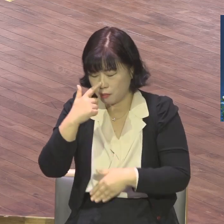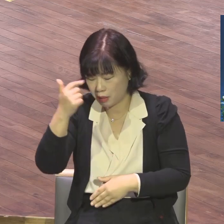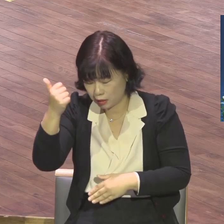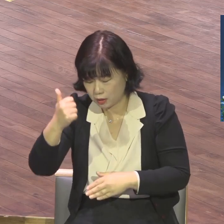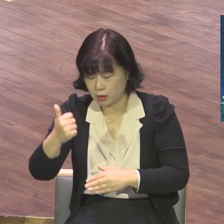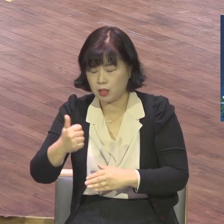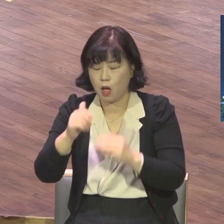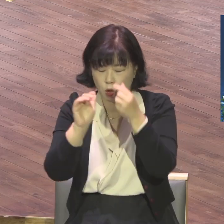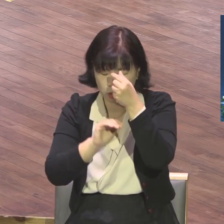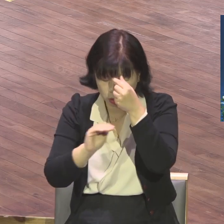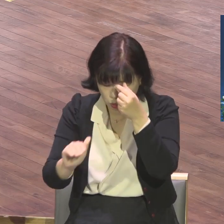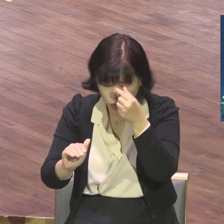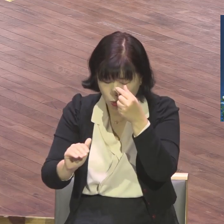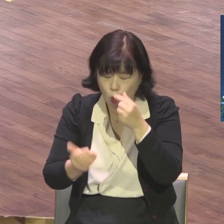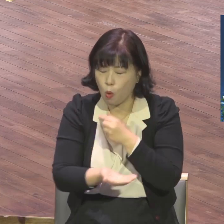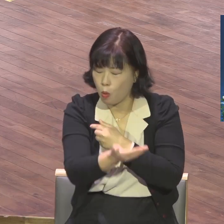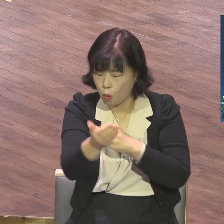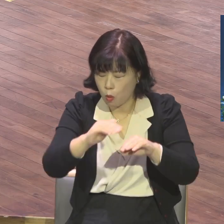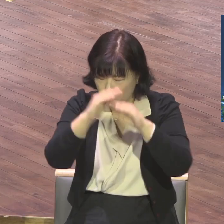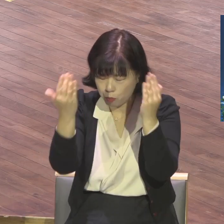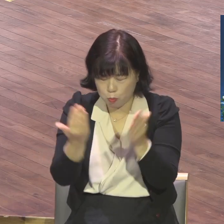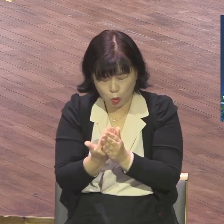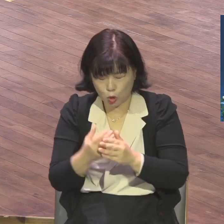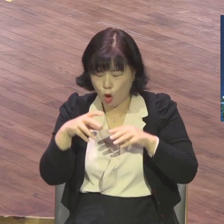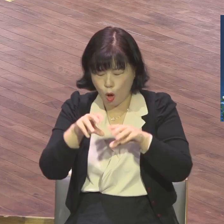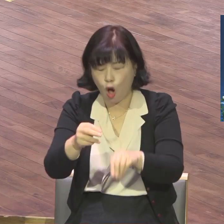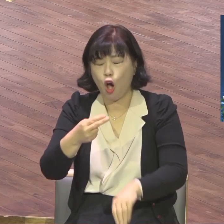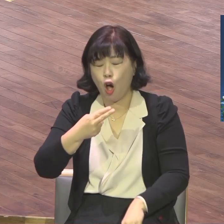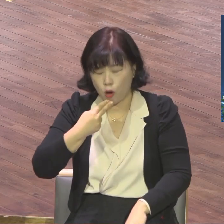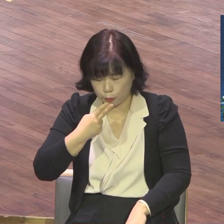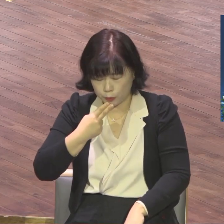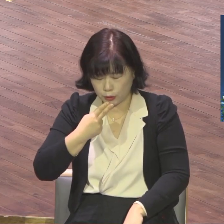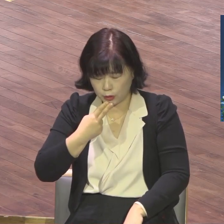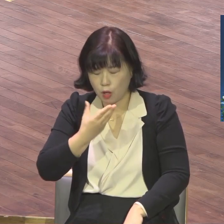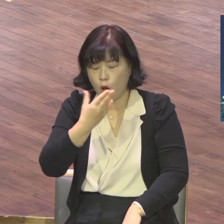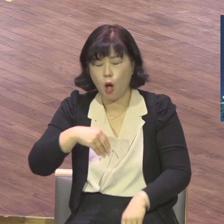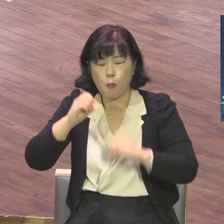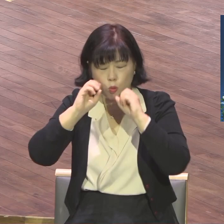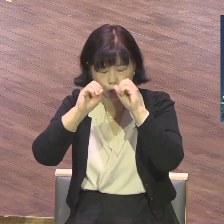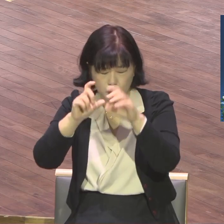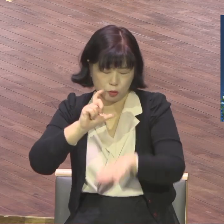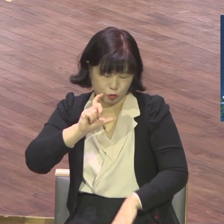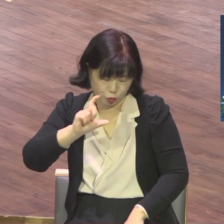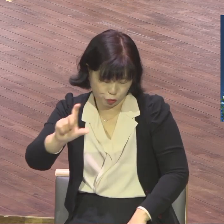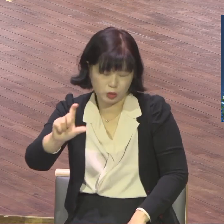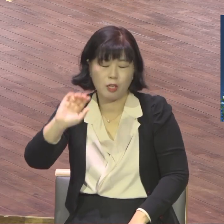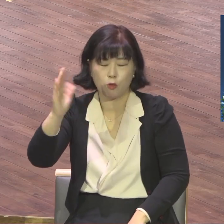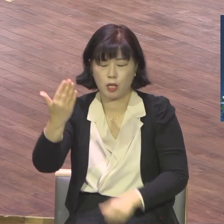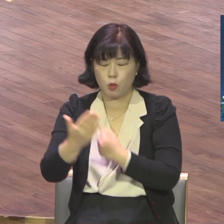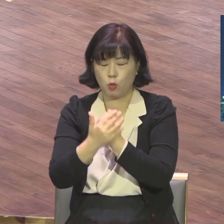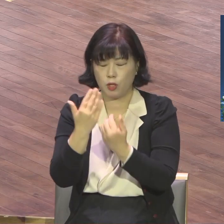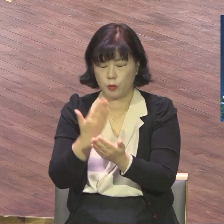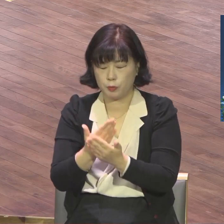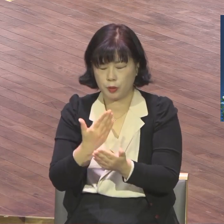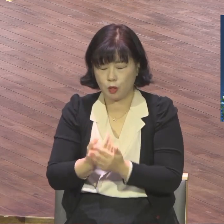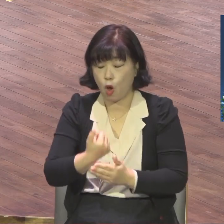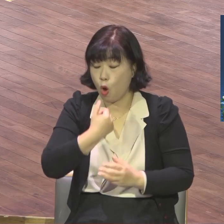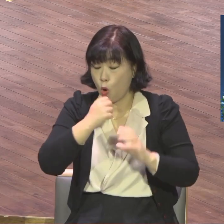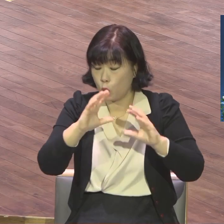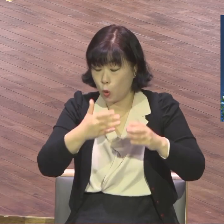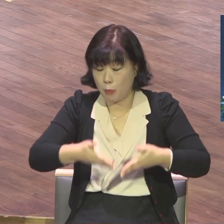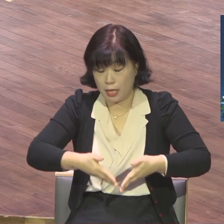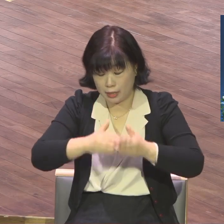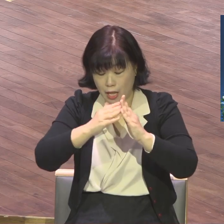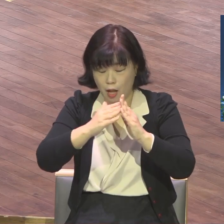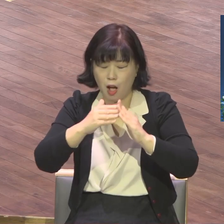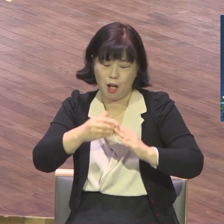모든 성도들 중단 없는 복음 전파의 주역들이 되게 도와주옵소서. 로마에 세워진 빛의 망대 우리가 우리